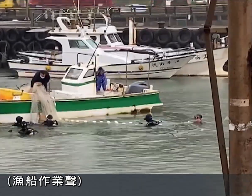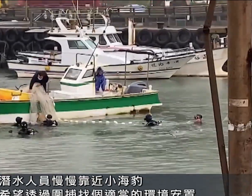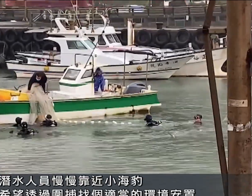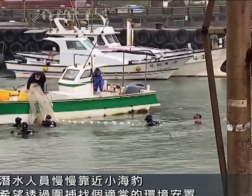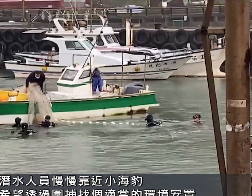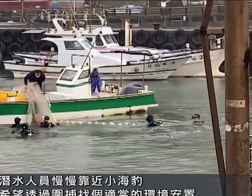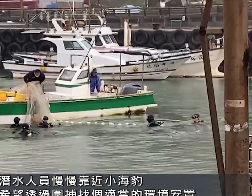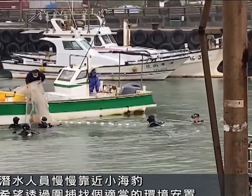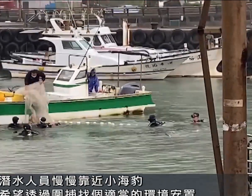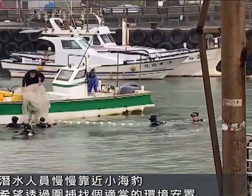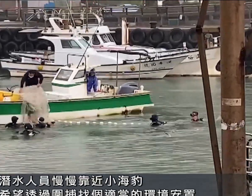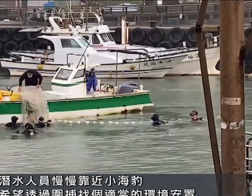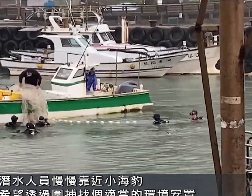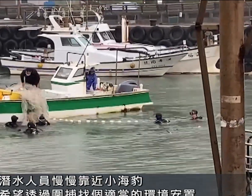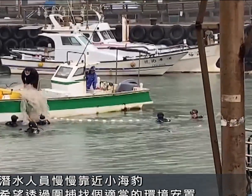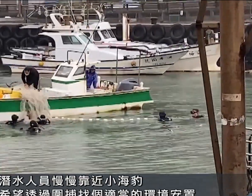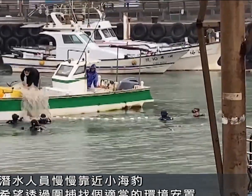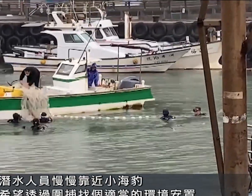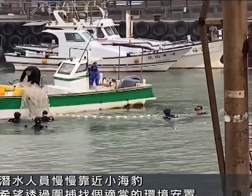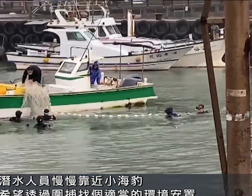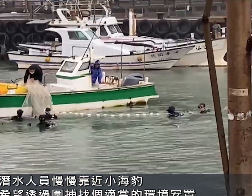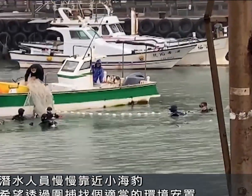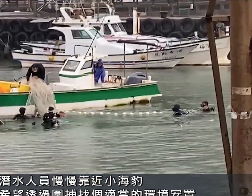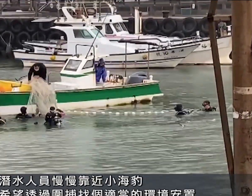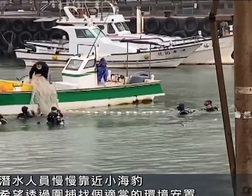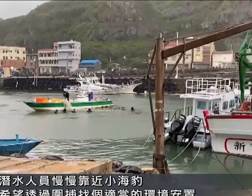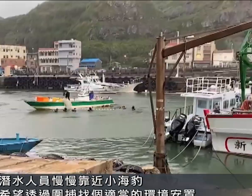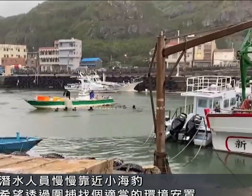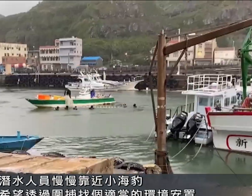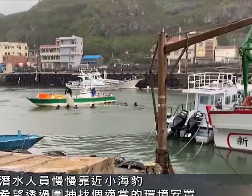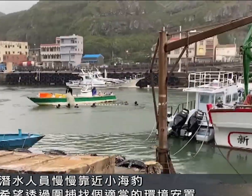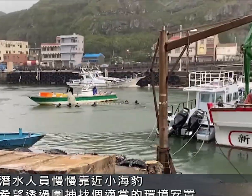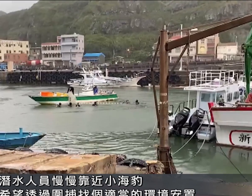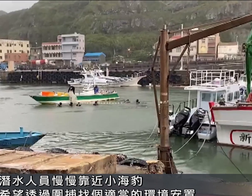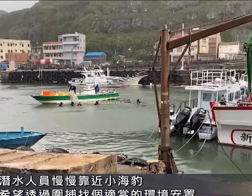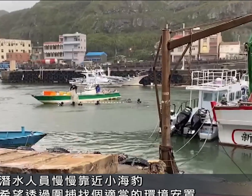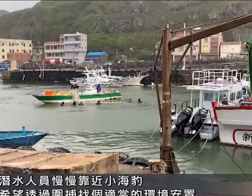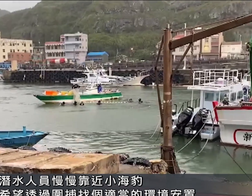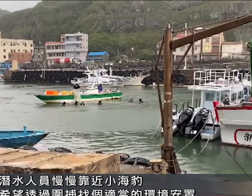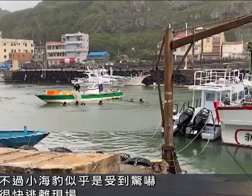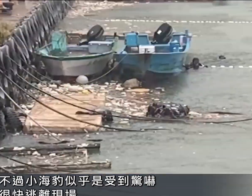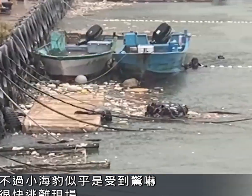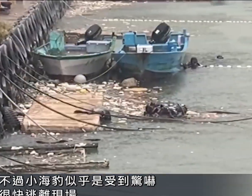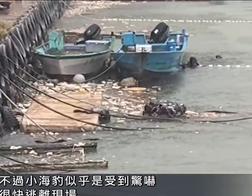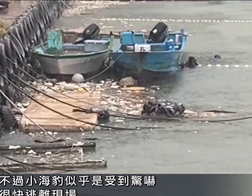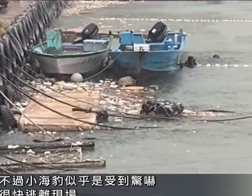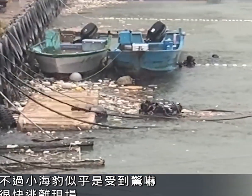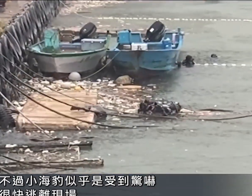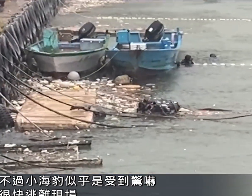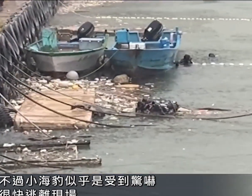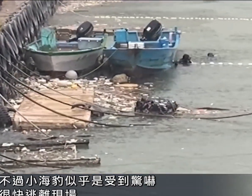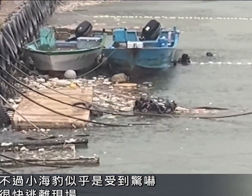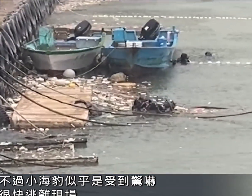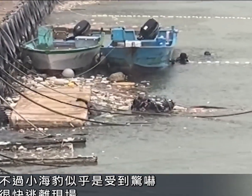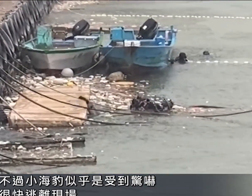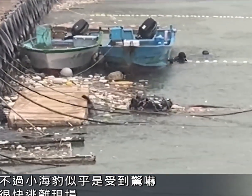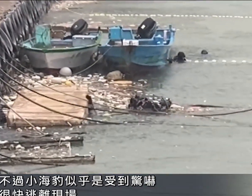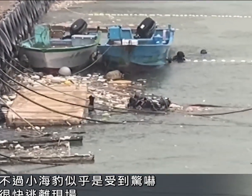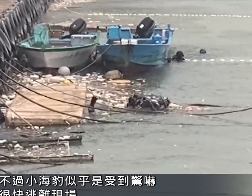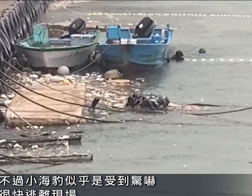潜水人员慢慢靠近小海豹，希望透过围捕找个适当的环境安置。不过小海豹似乎是受到惊吓，很快